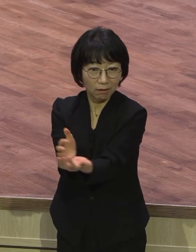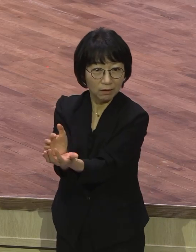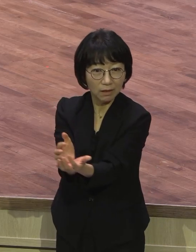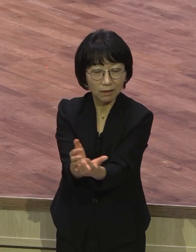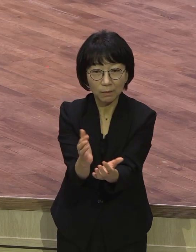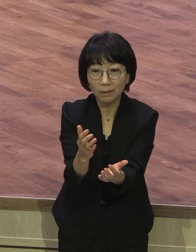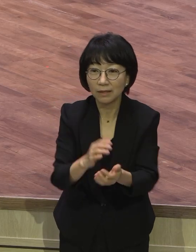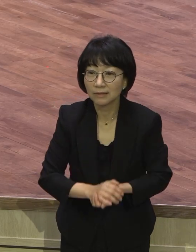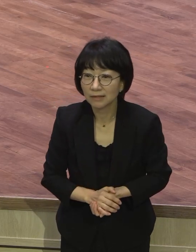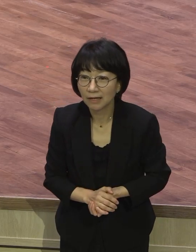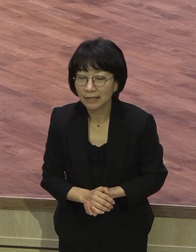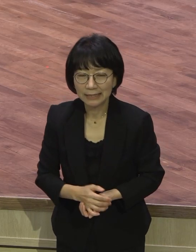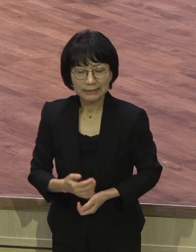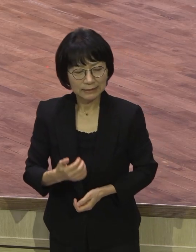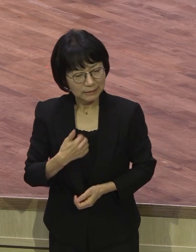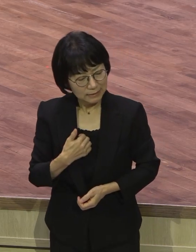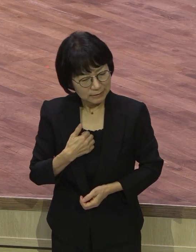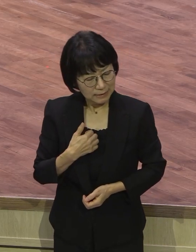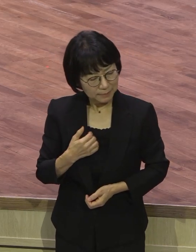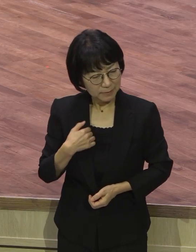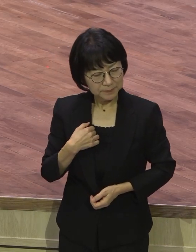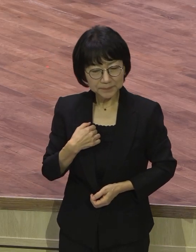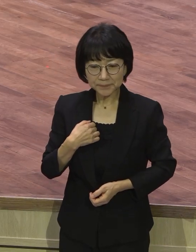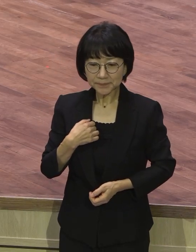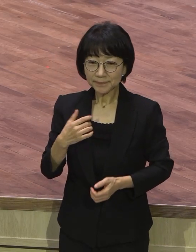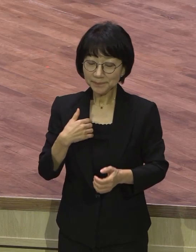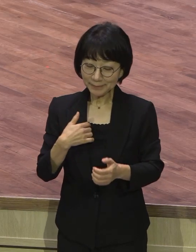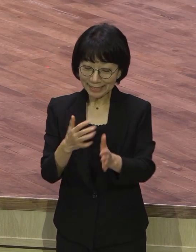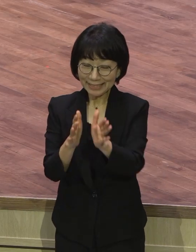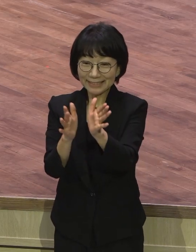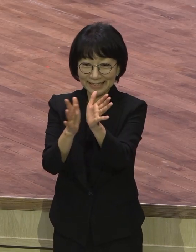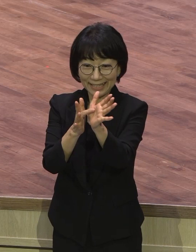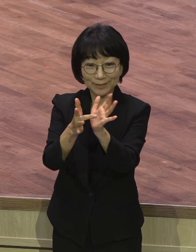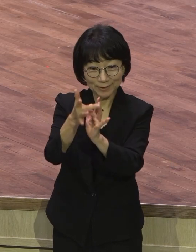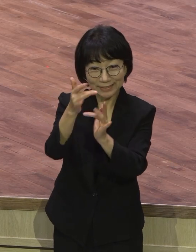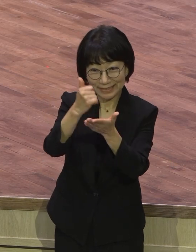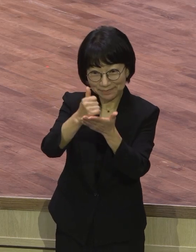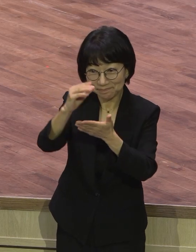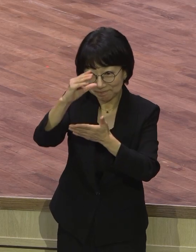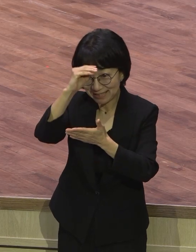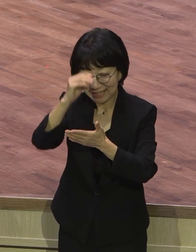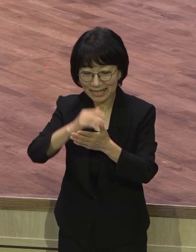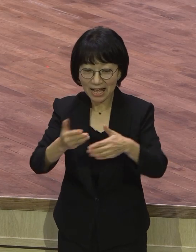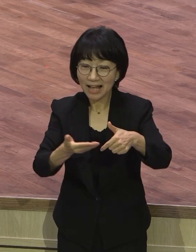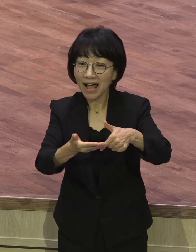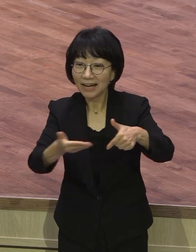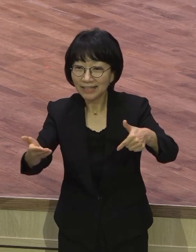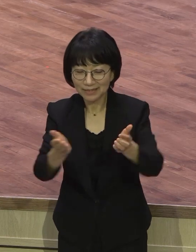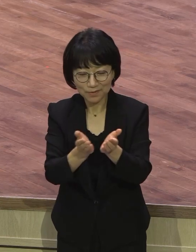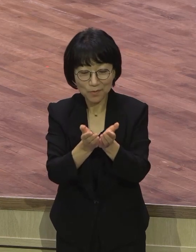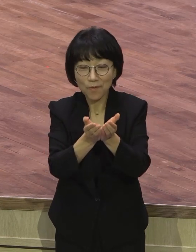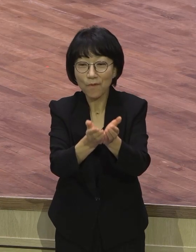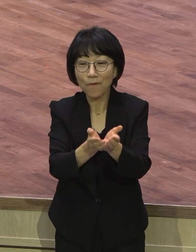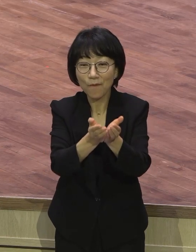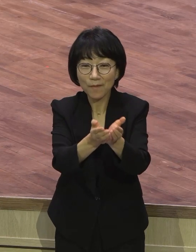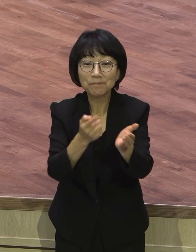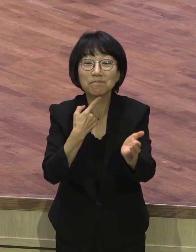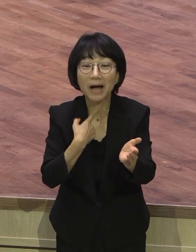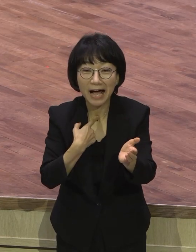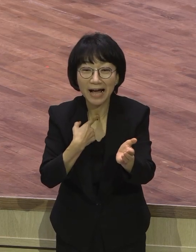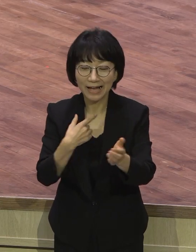제가 이 과정을 한번 거쳐봤다니까요. 예수님처럼 갈릴리 호수를 배를 타고 가면서